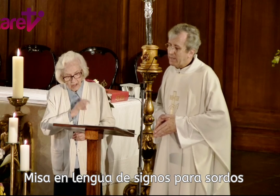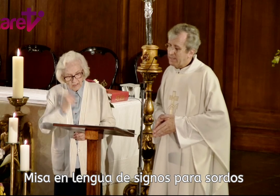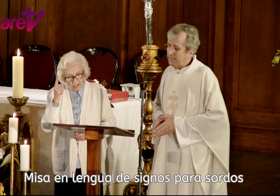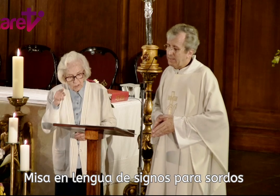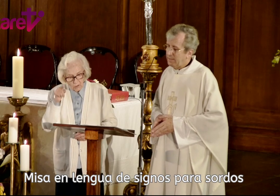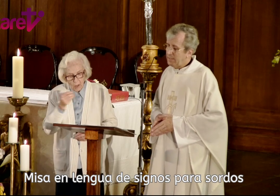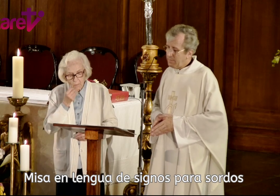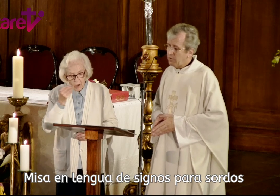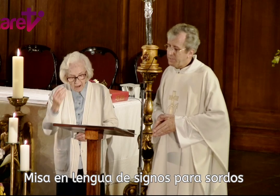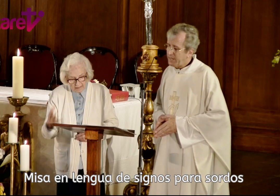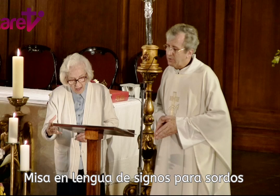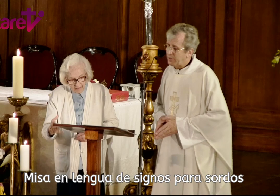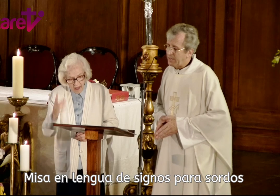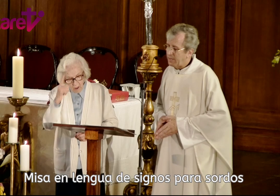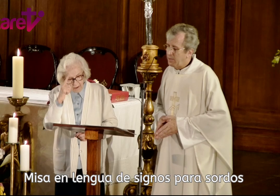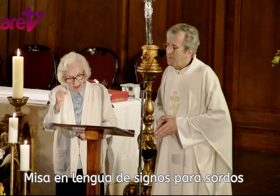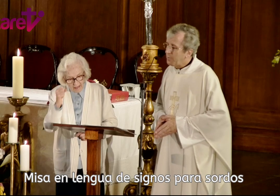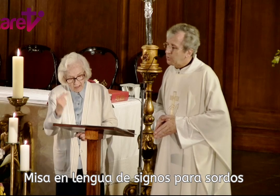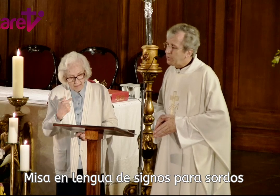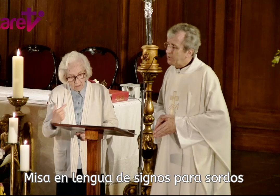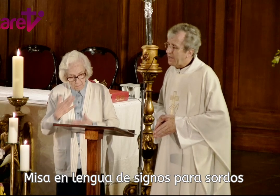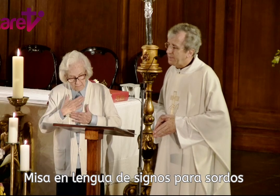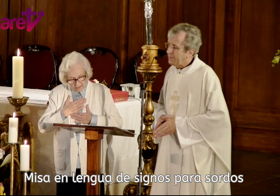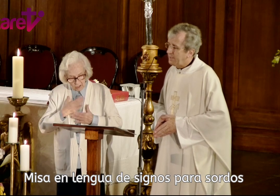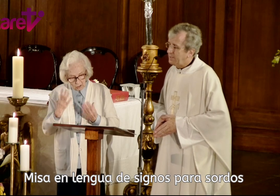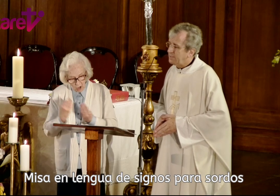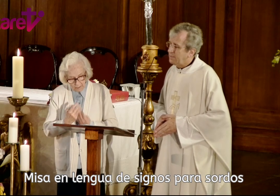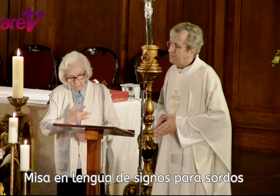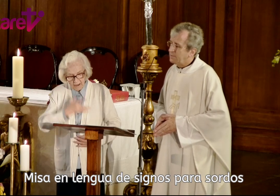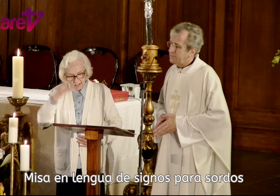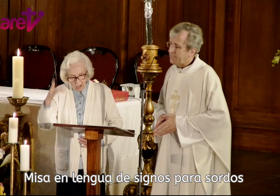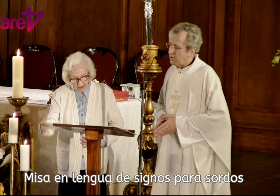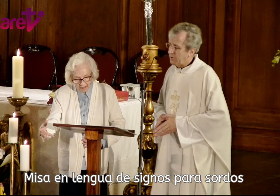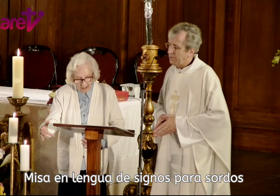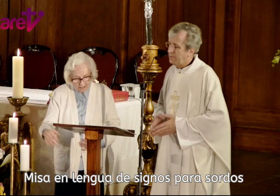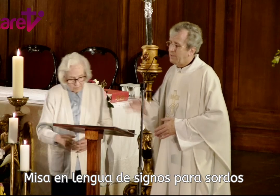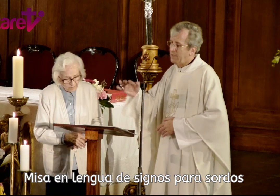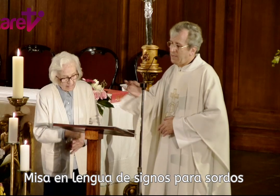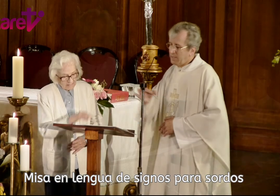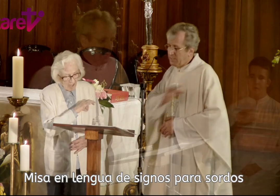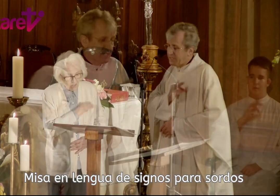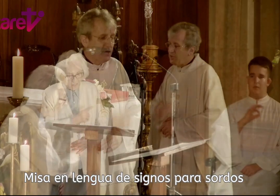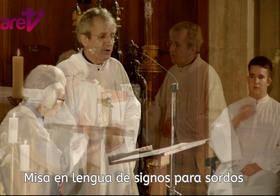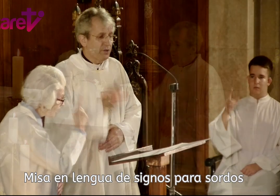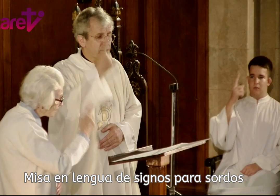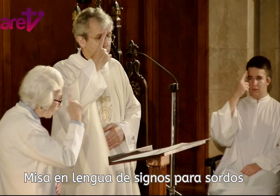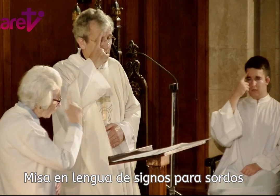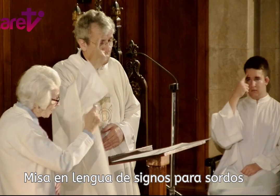Acuérdate de mí con misericordia por tu bondad, Señor. Señor Dios,